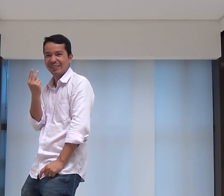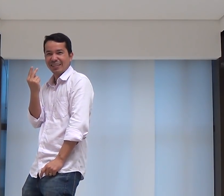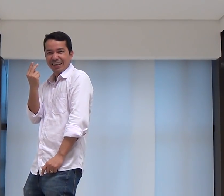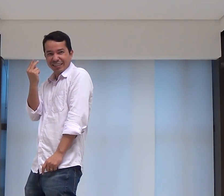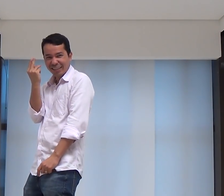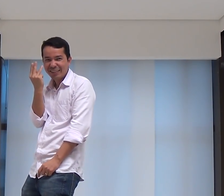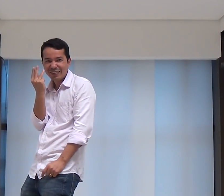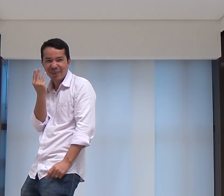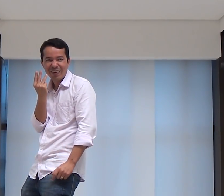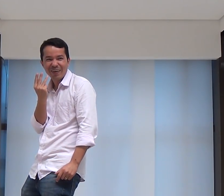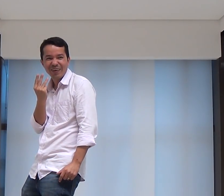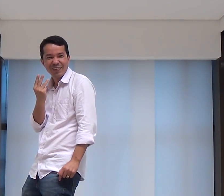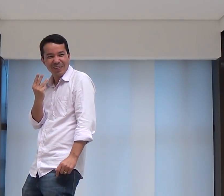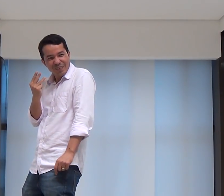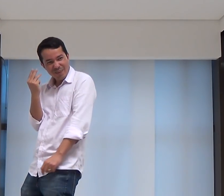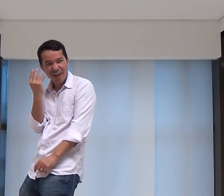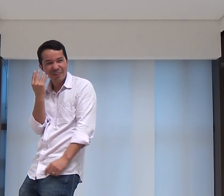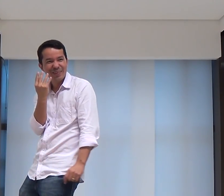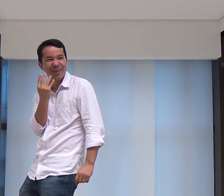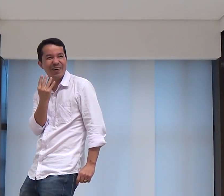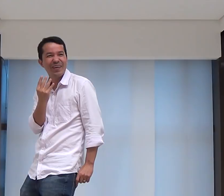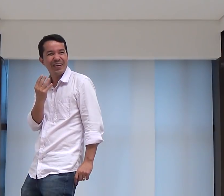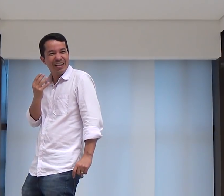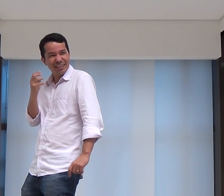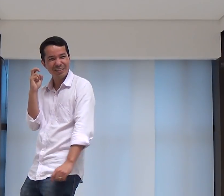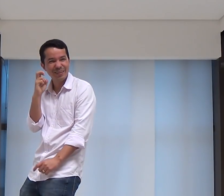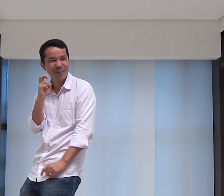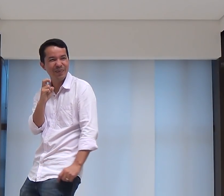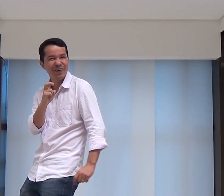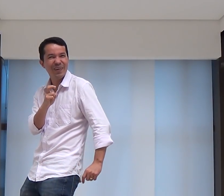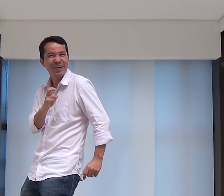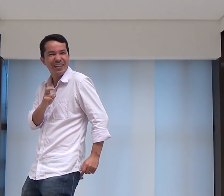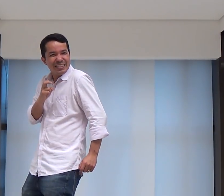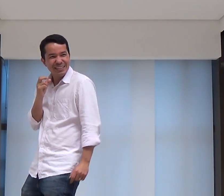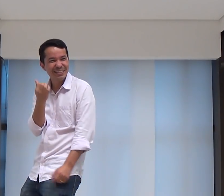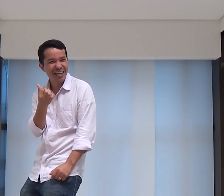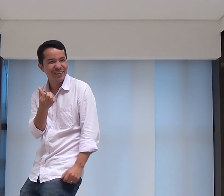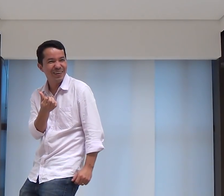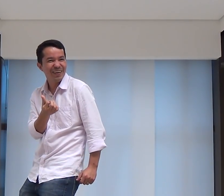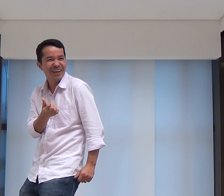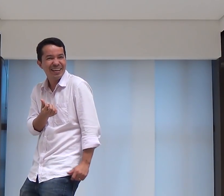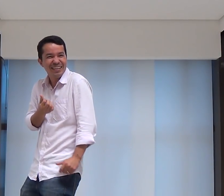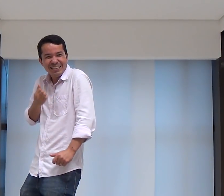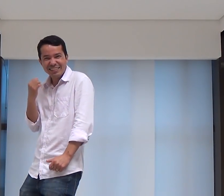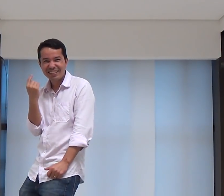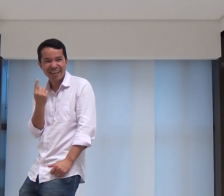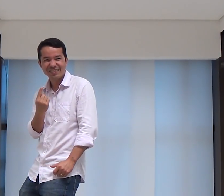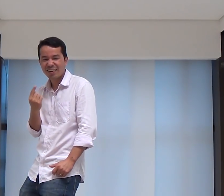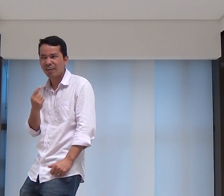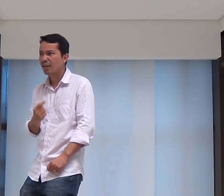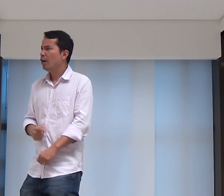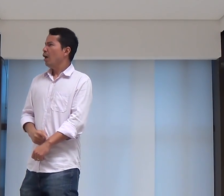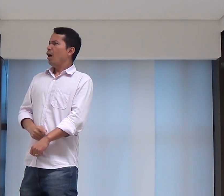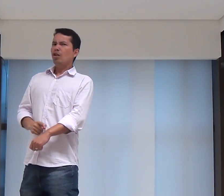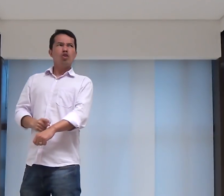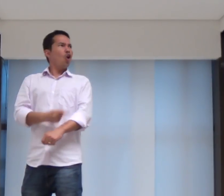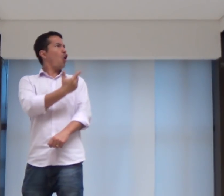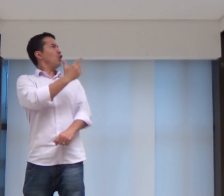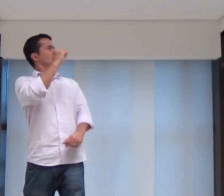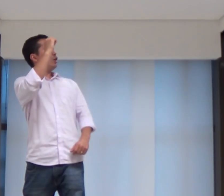2 horas. 3 horas. 4 horas. 5 horas. 6 horas. 7 horas. E